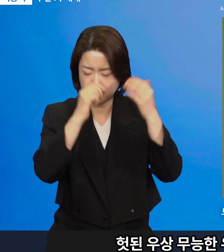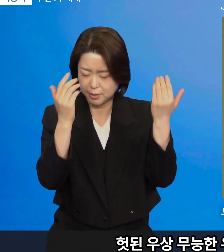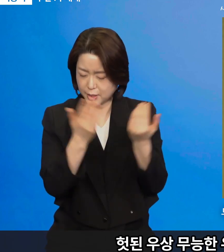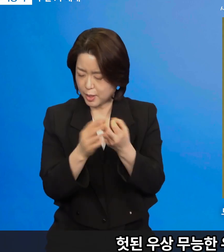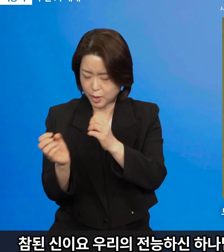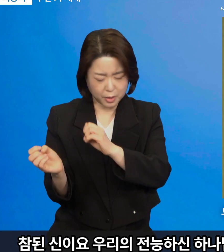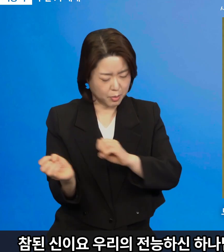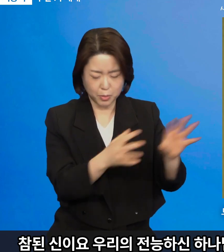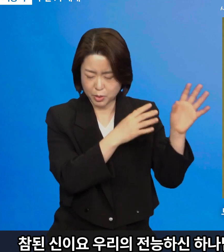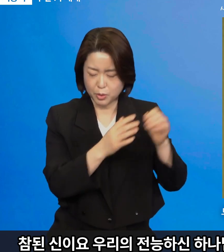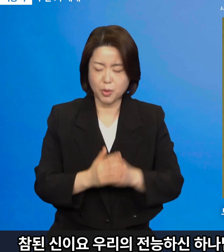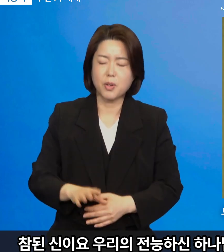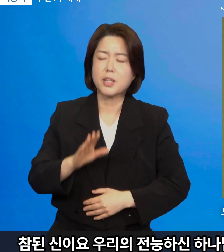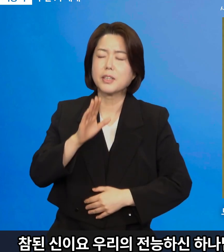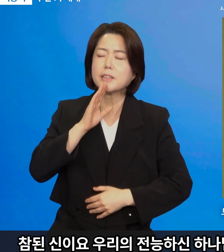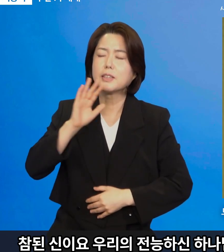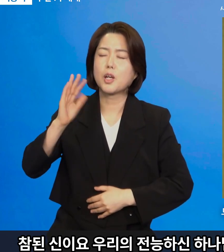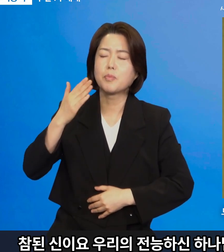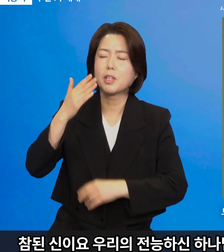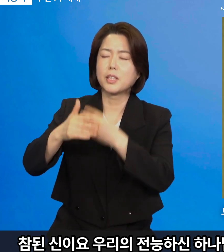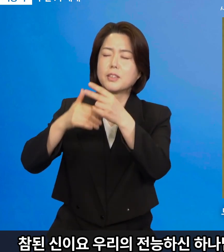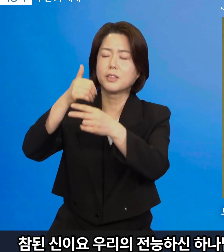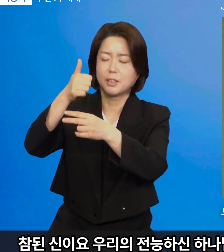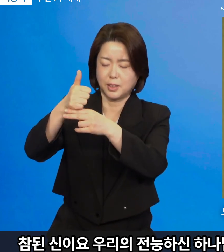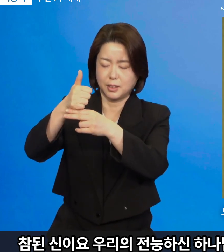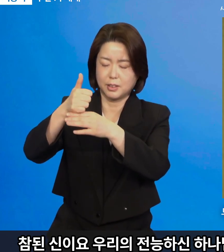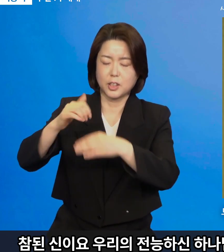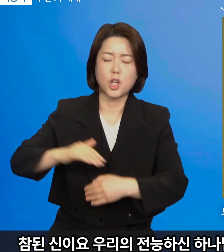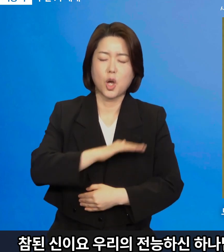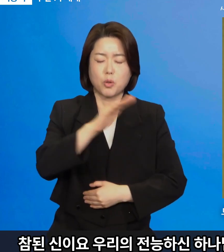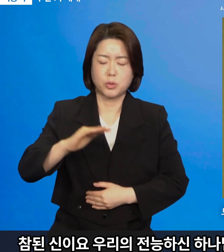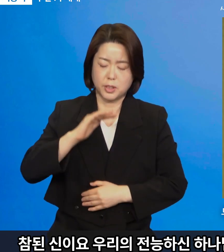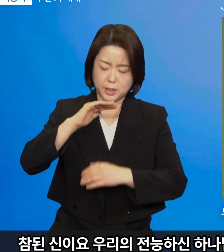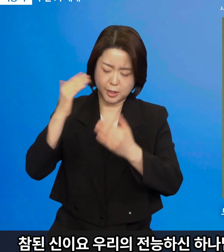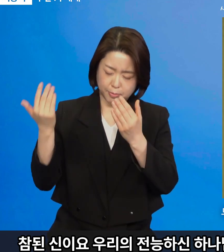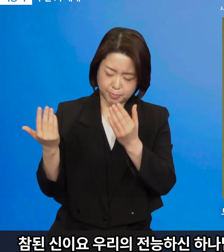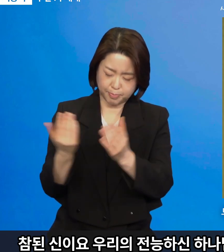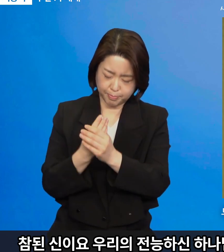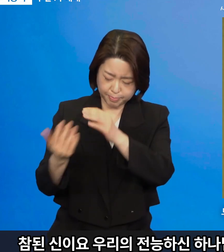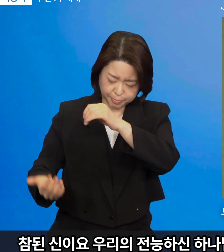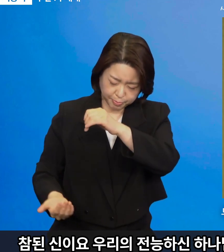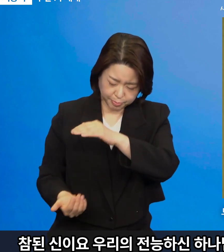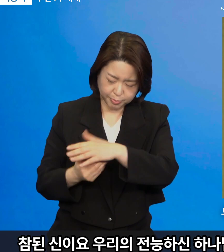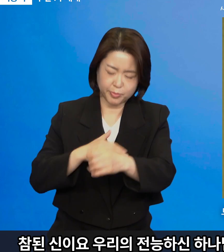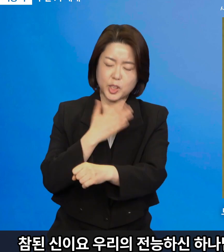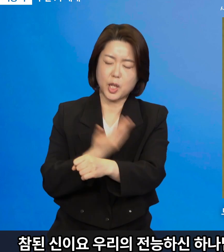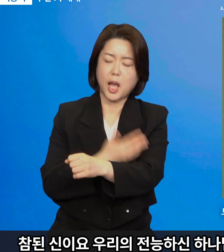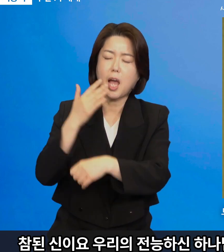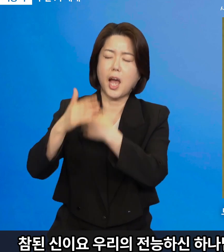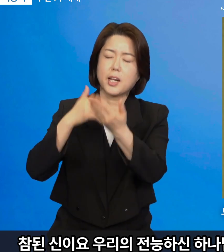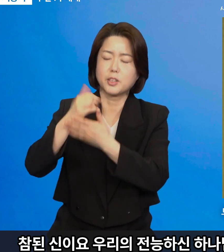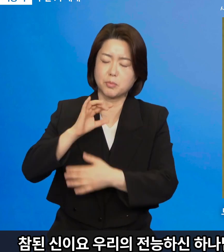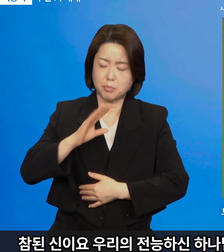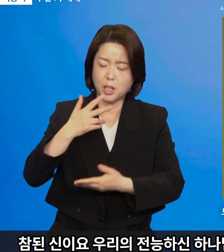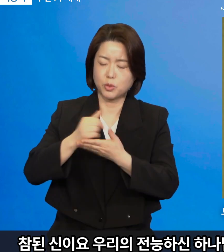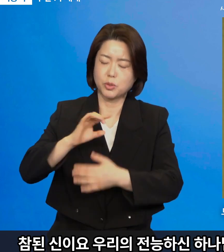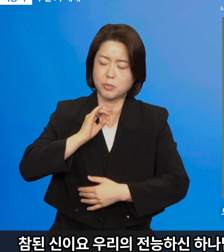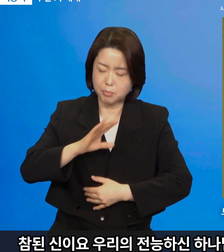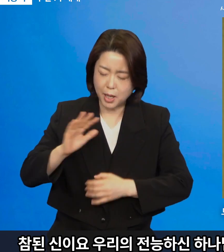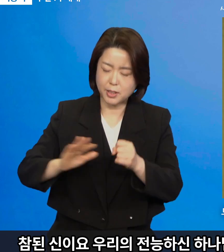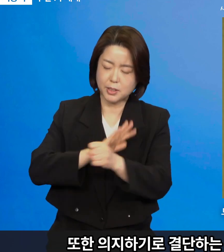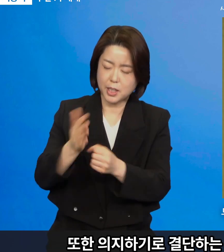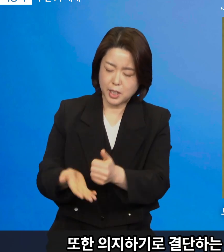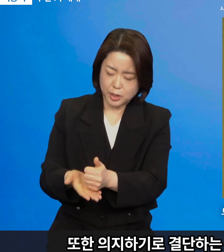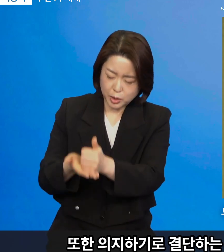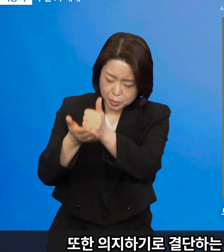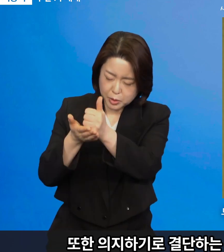내버리고 참된 신이요 우리의 전능하신 하나님만을, 주님만을 사랑하며